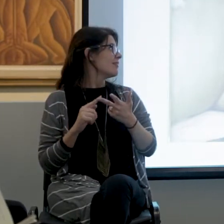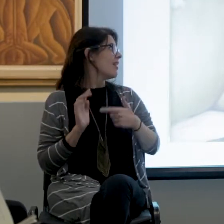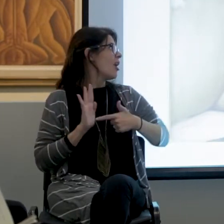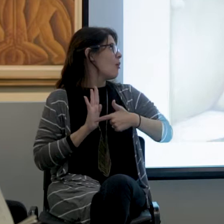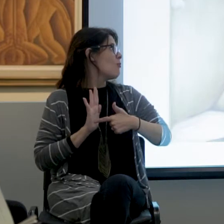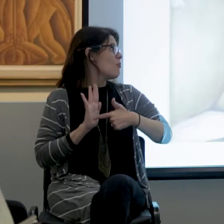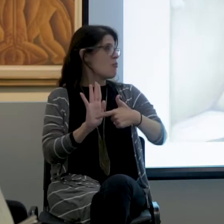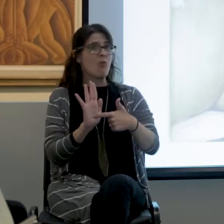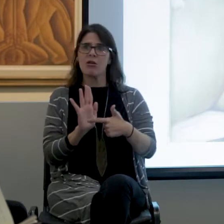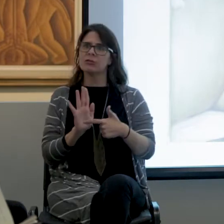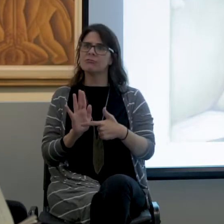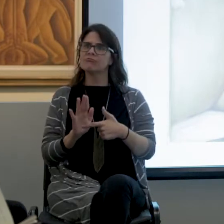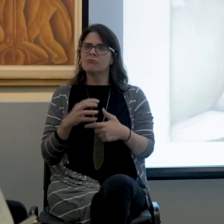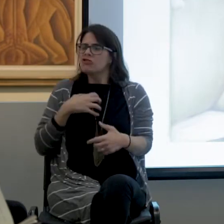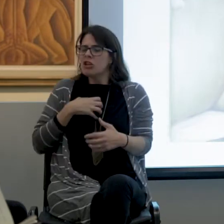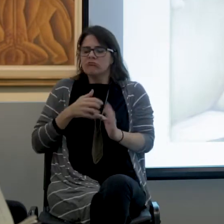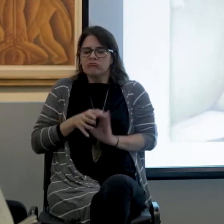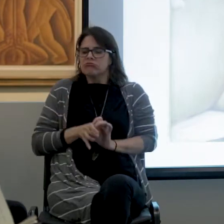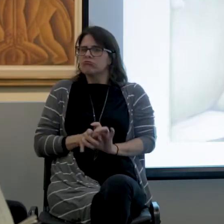única,